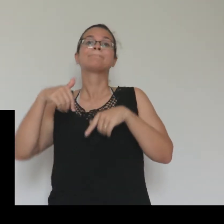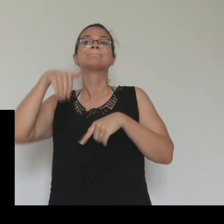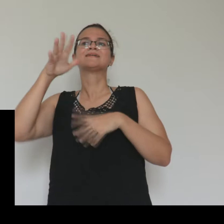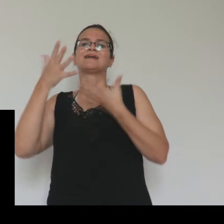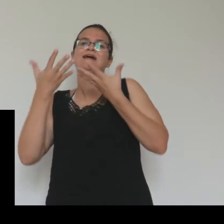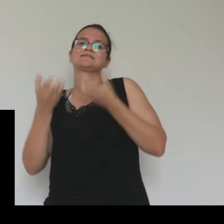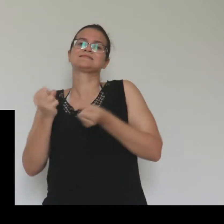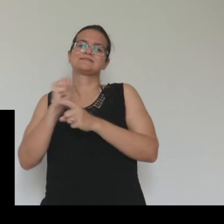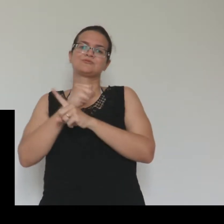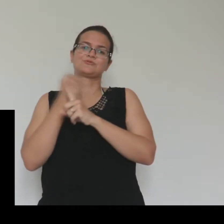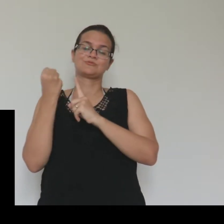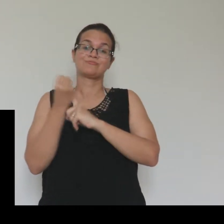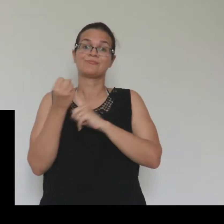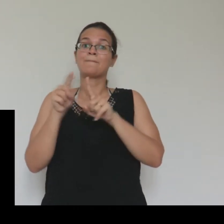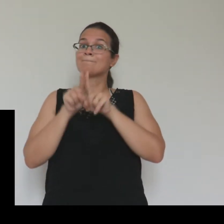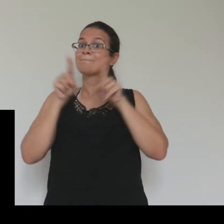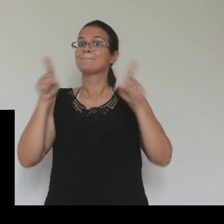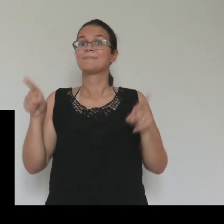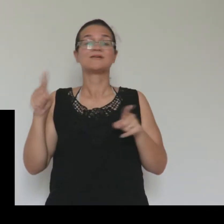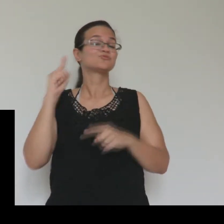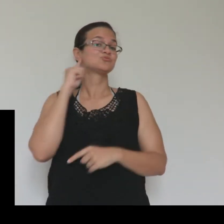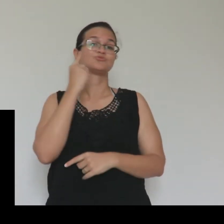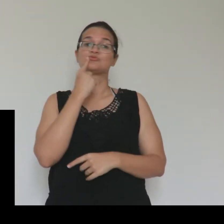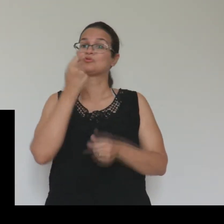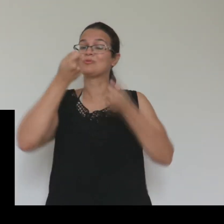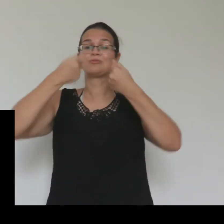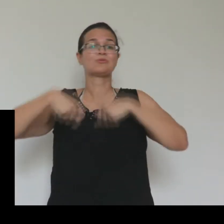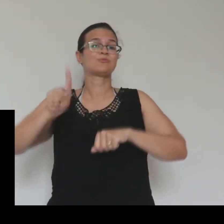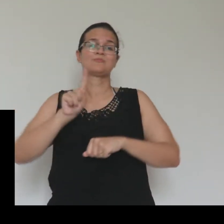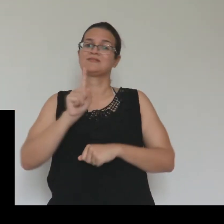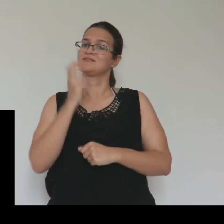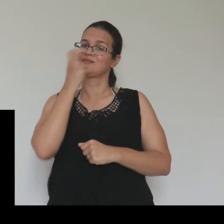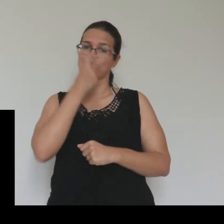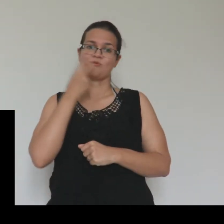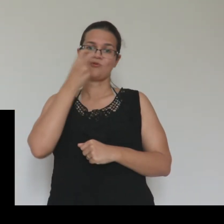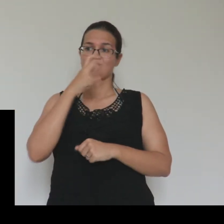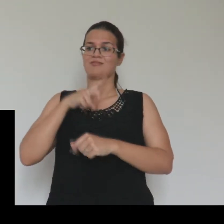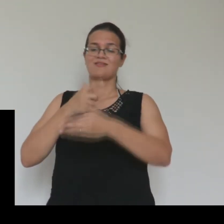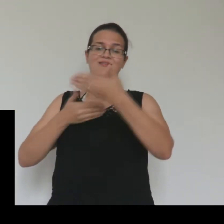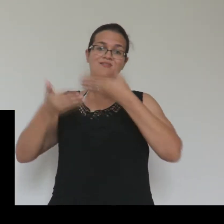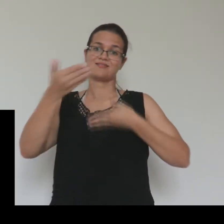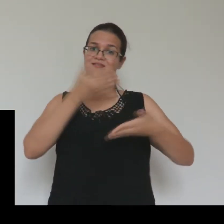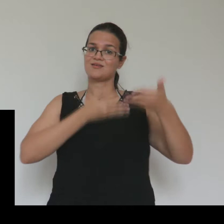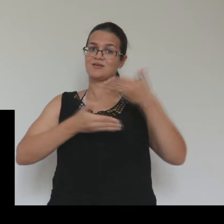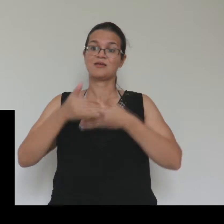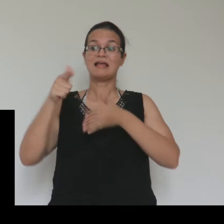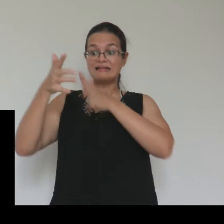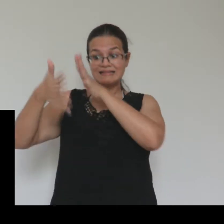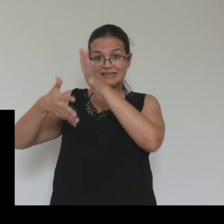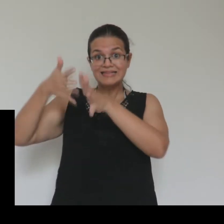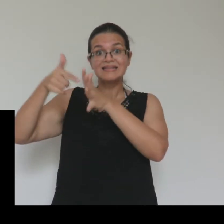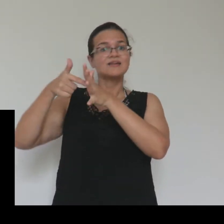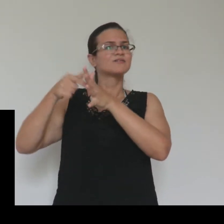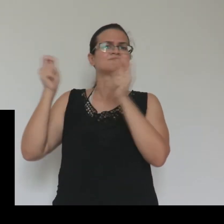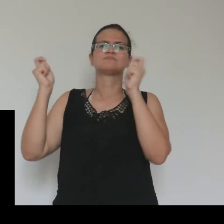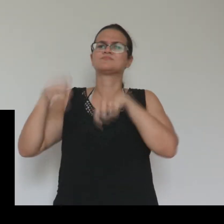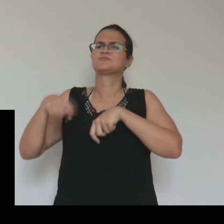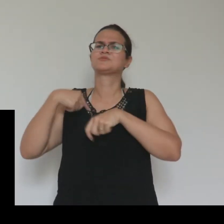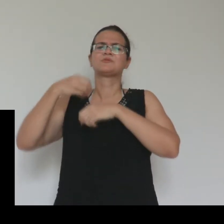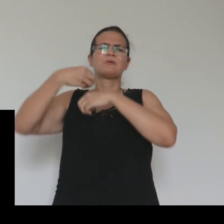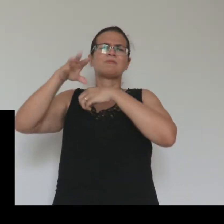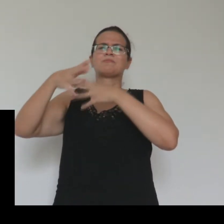oralizado para interagir. A língua de sinais possibilita ele expressar qualquer conceito, qualquer ideia, a